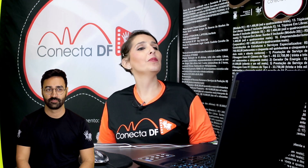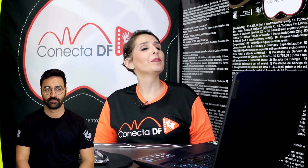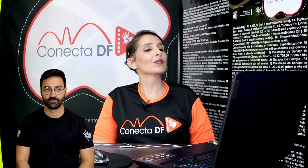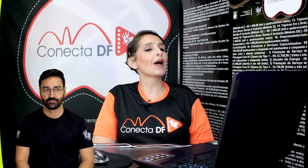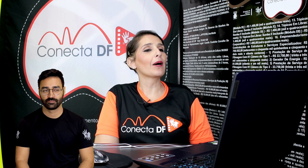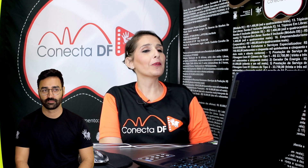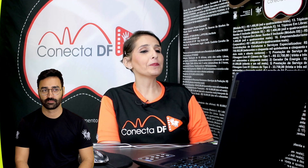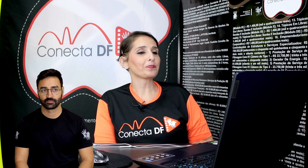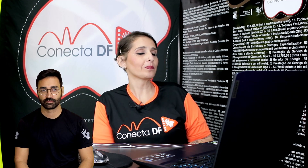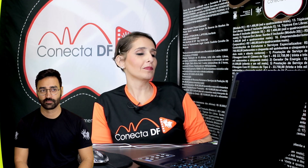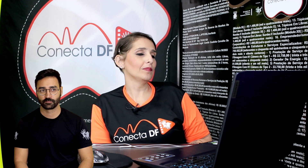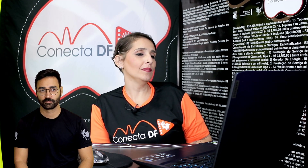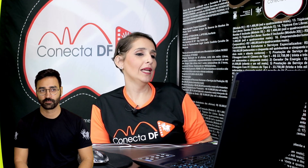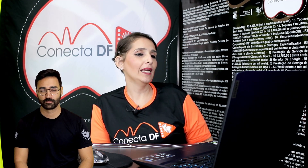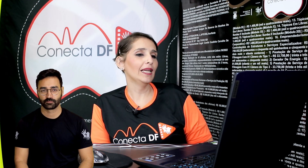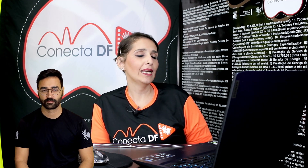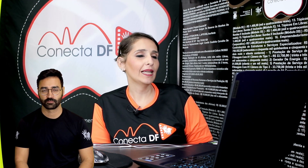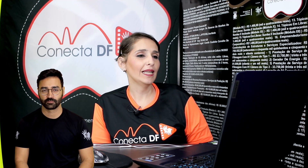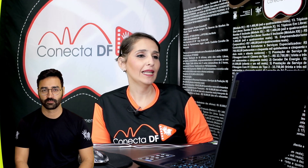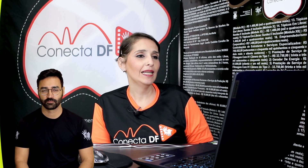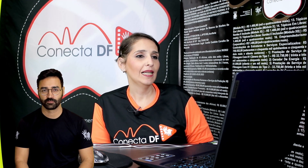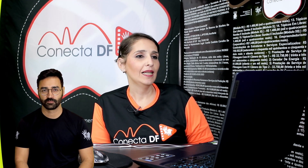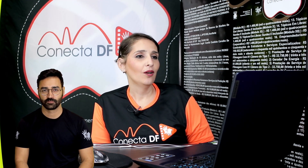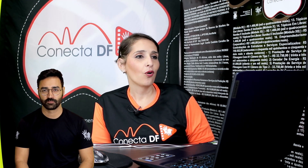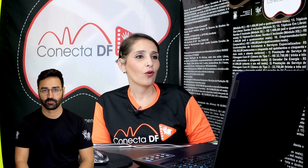Isso. Pessoal,